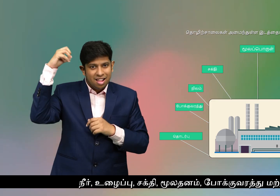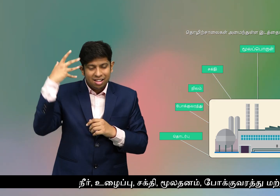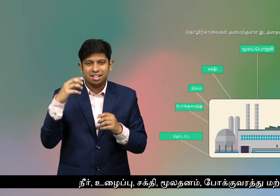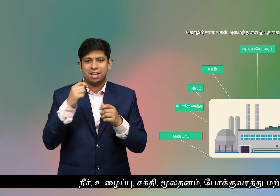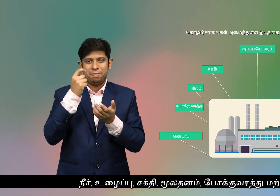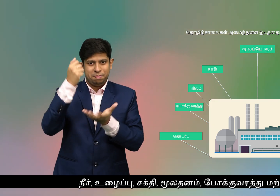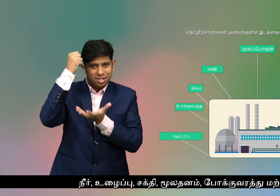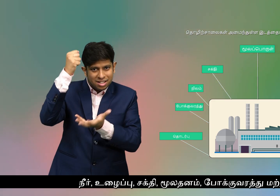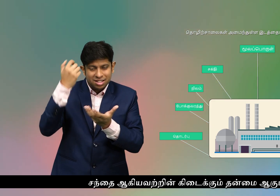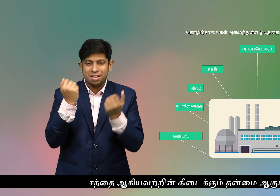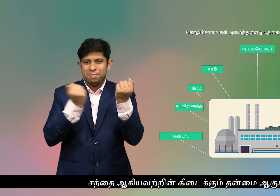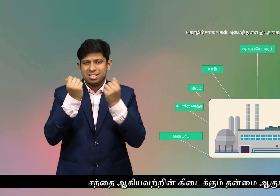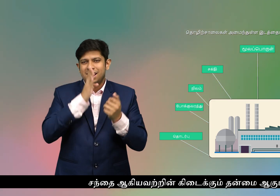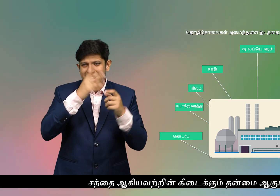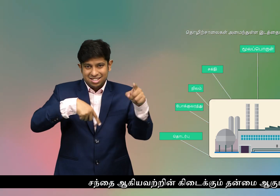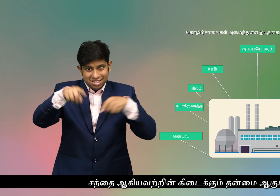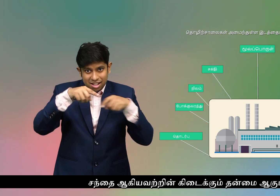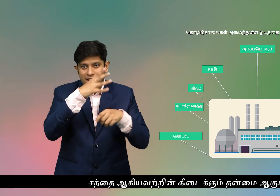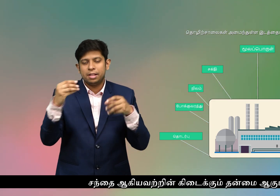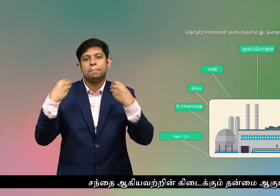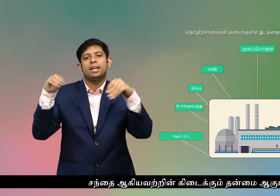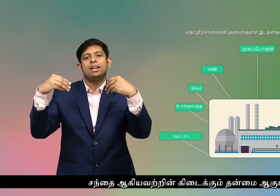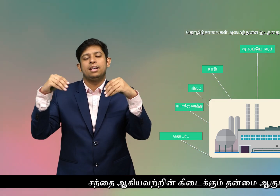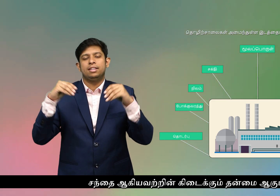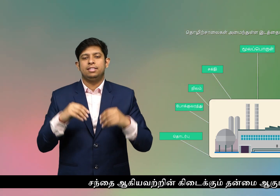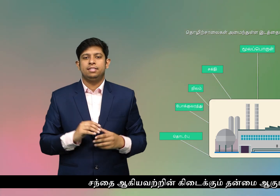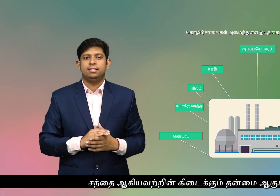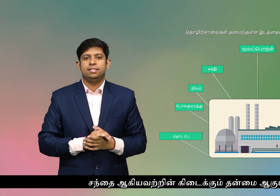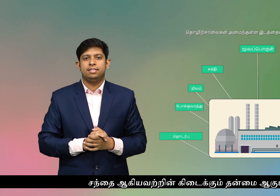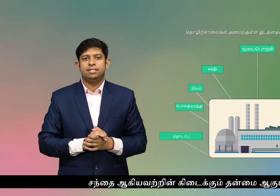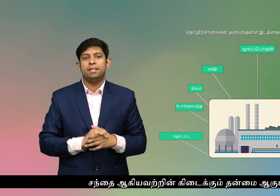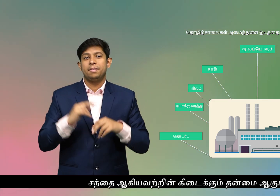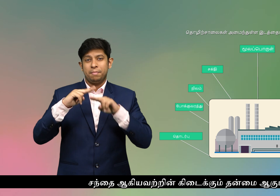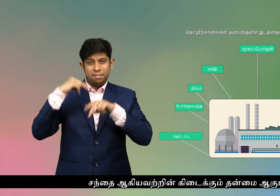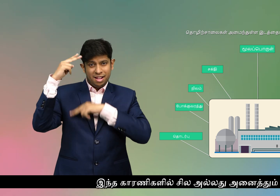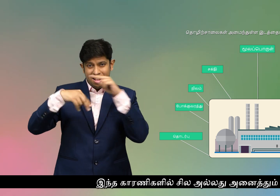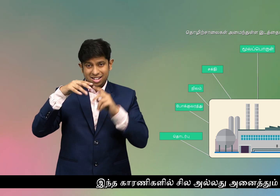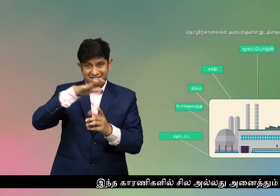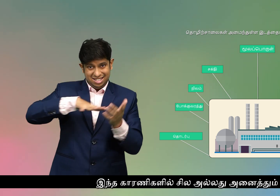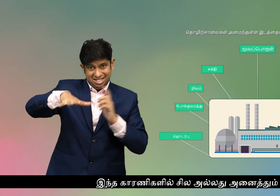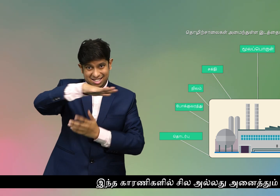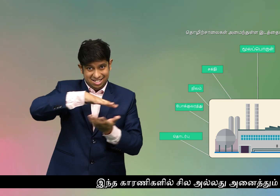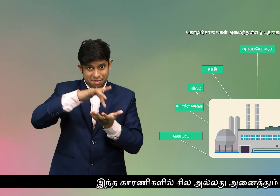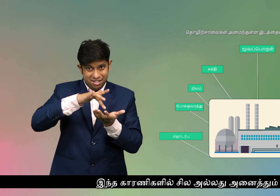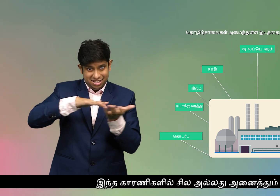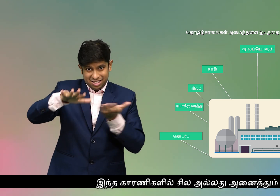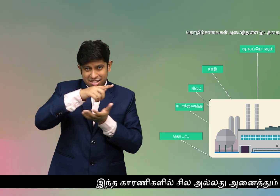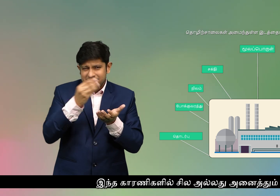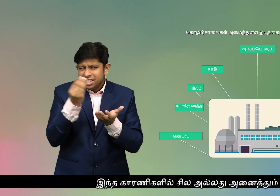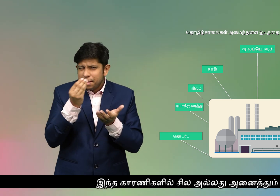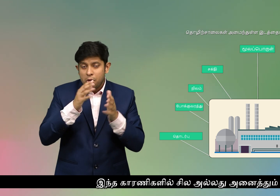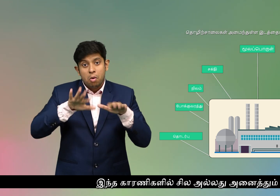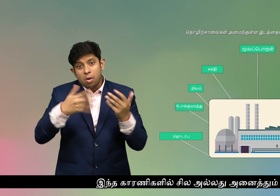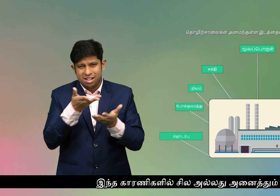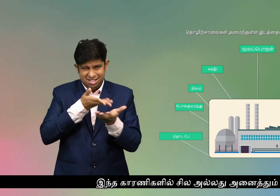சக்தி, மூலதனம், போக்குவரத்து மற்றும் சந்தை ஆகியவற்றின் கிடைக்கும் தன்மையாகும். இந்த காரணிகளில் சில